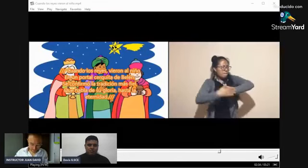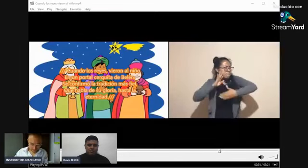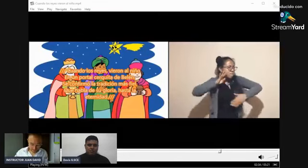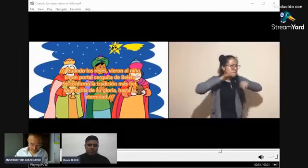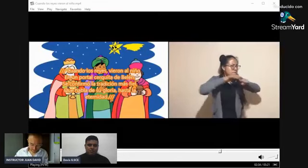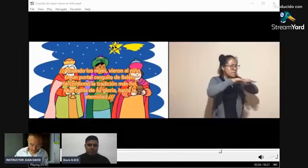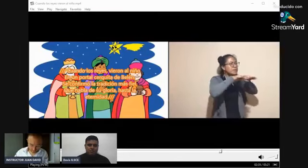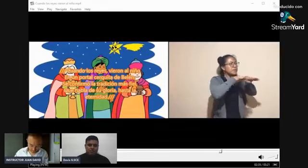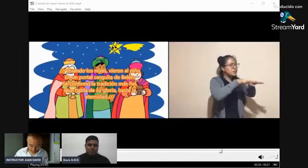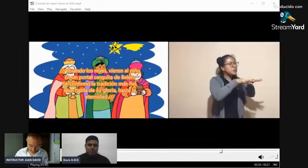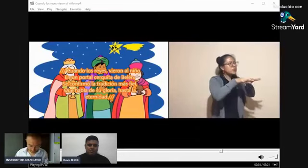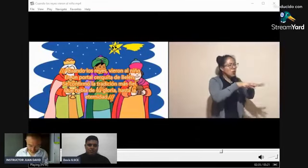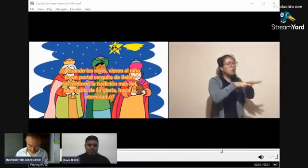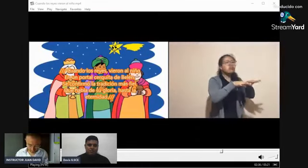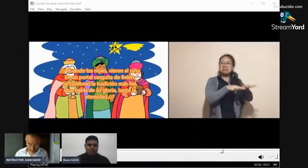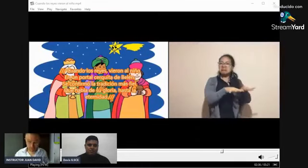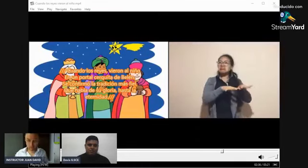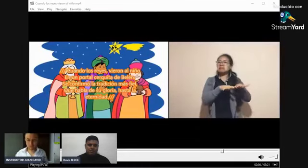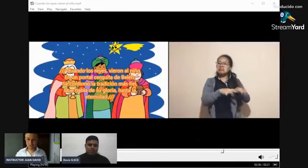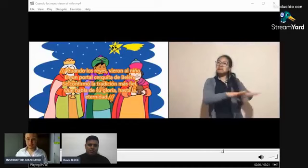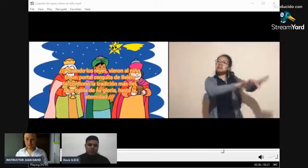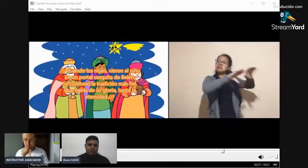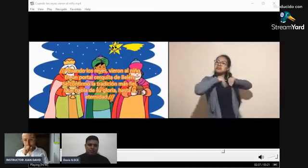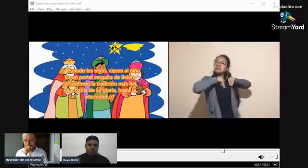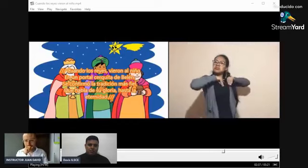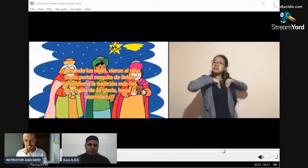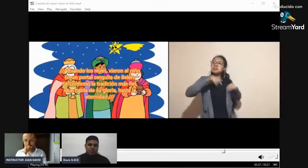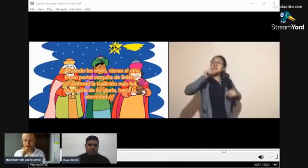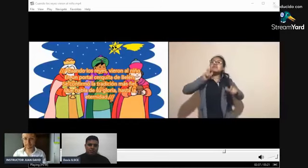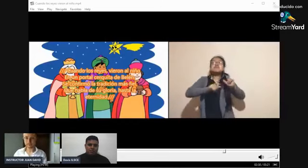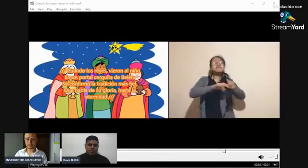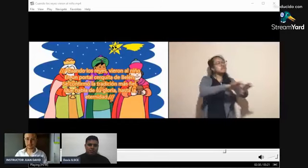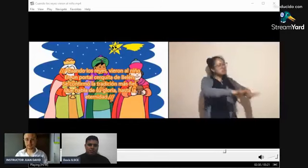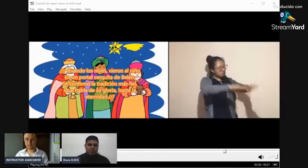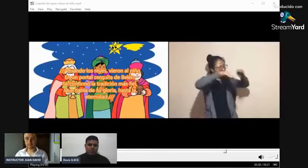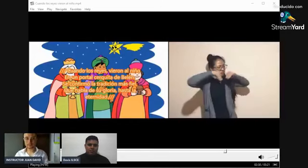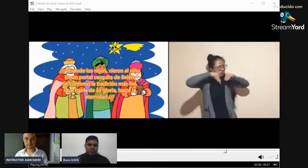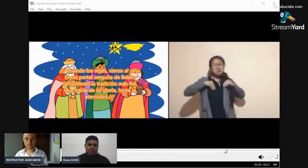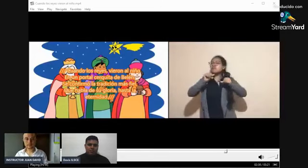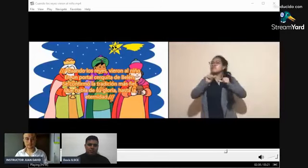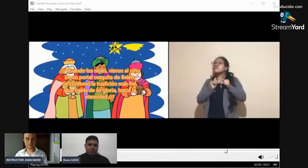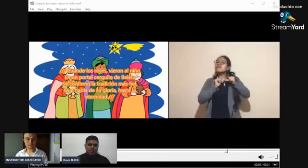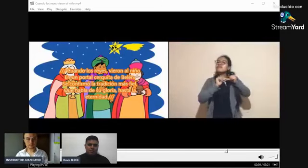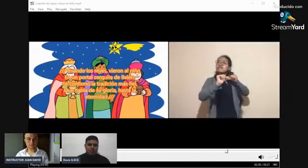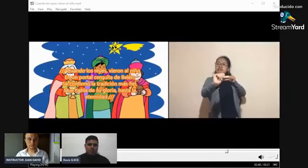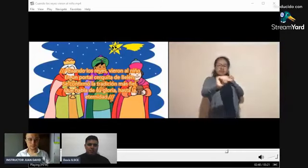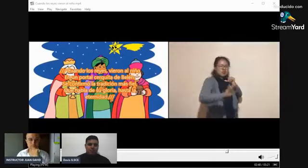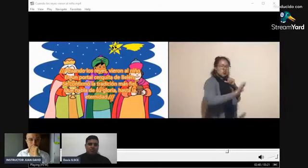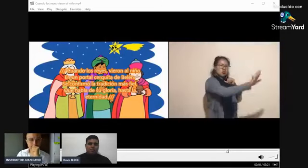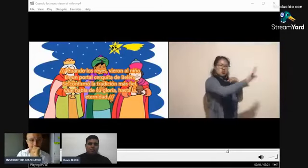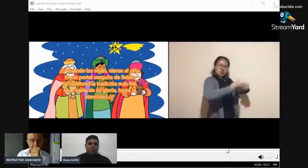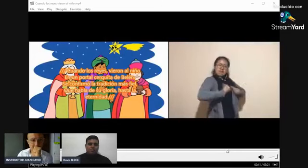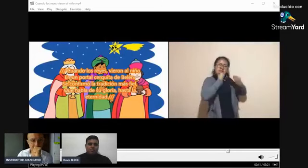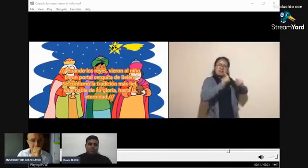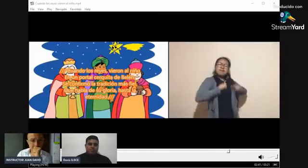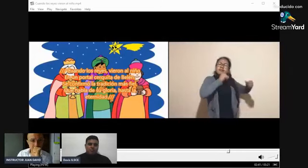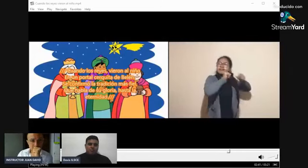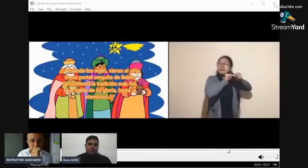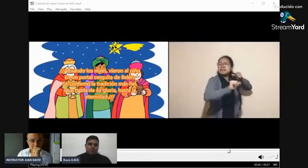de Belén, se confirmó la tradición más fiel que habla de su gloria hasta